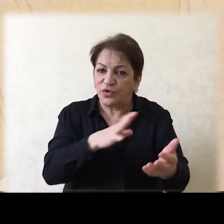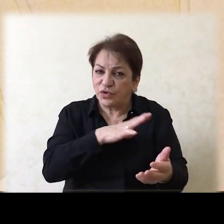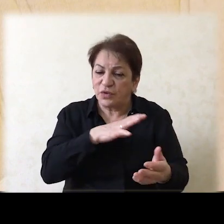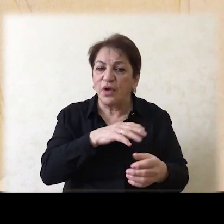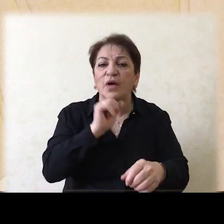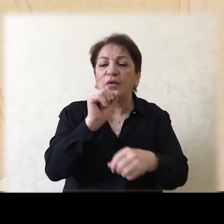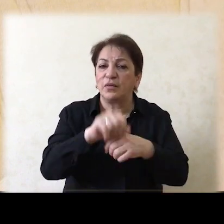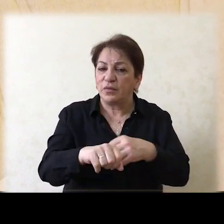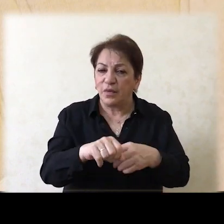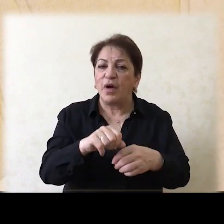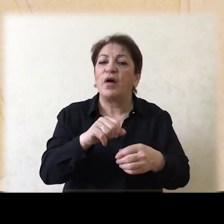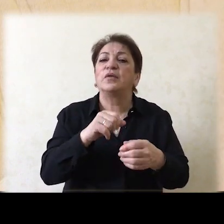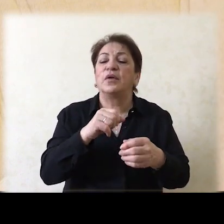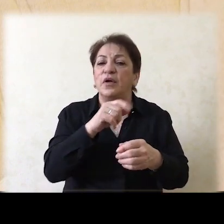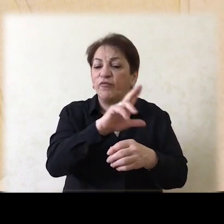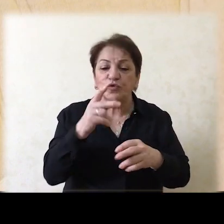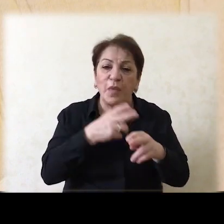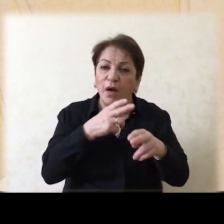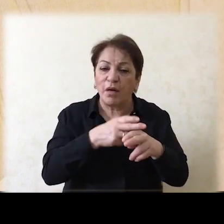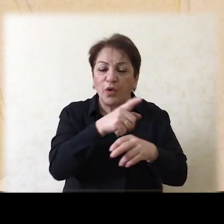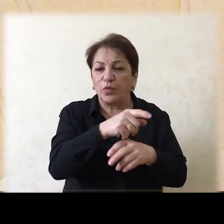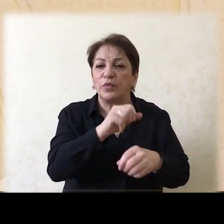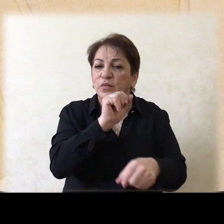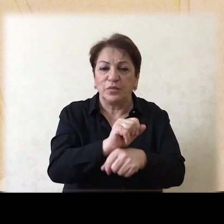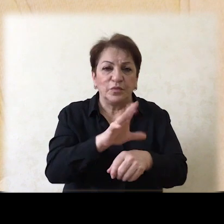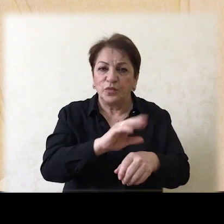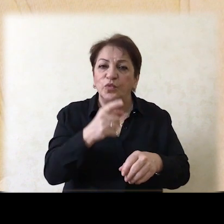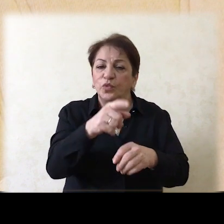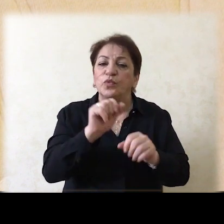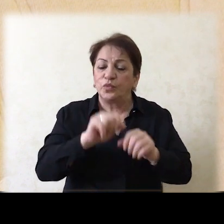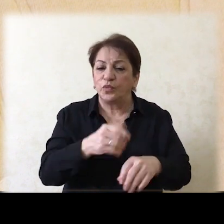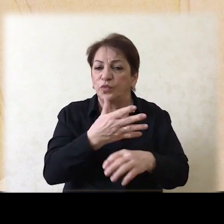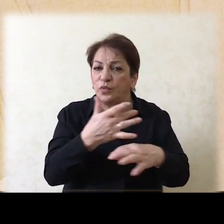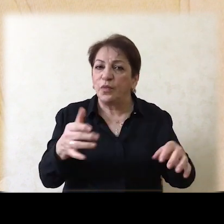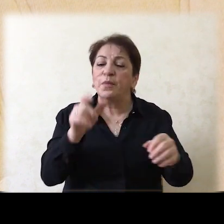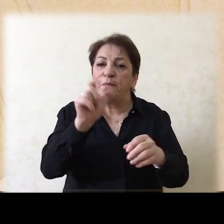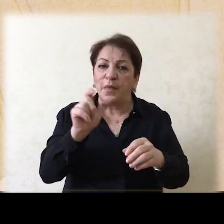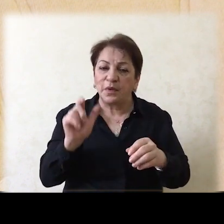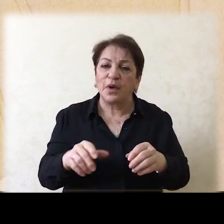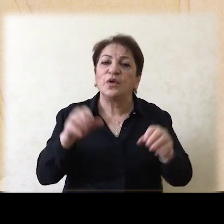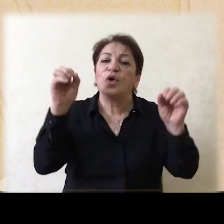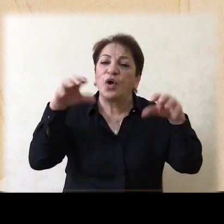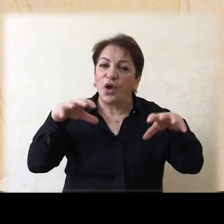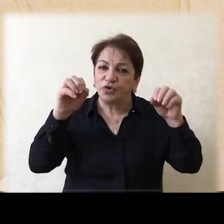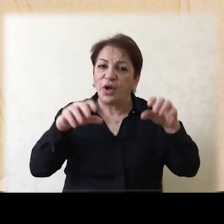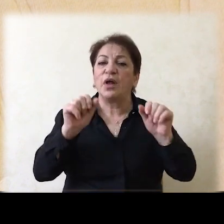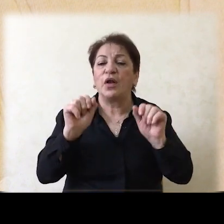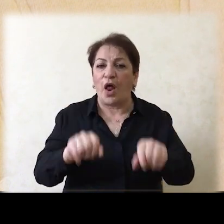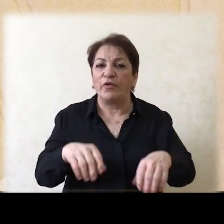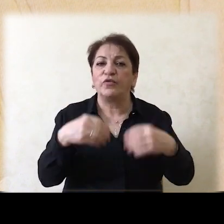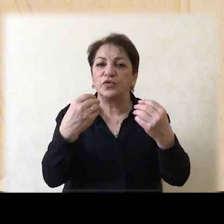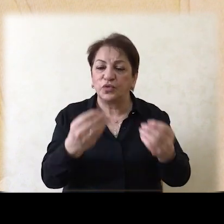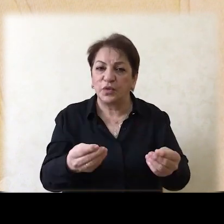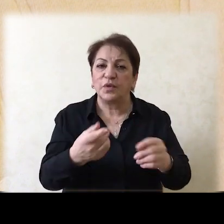և որ ոչ մի խոչընդոտ չի կարող կանգնեցնել այդ մտքերը և մարդկային